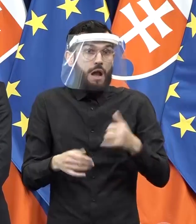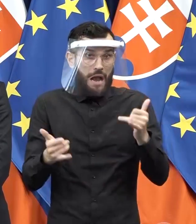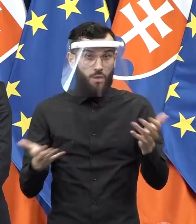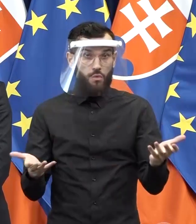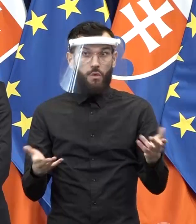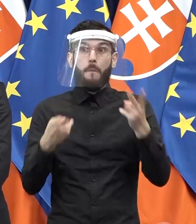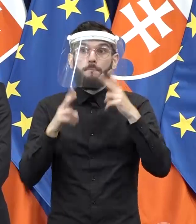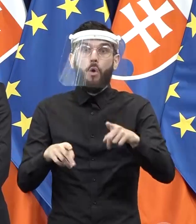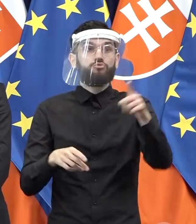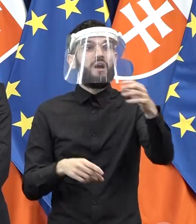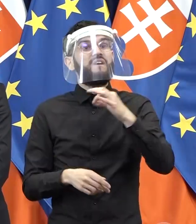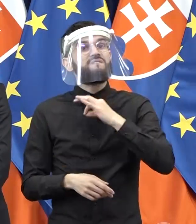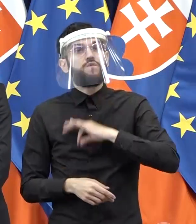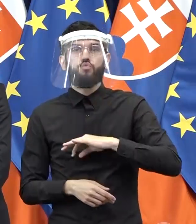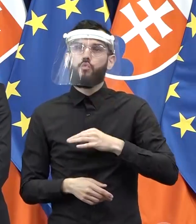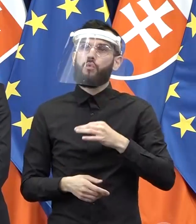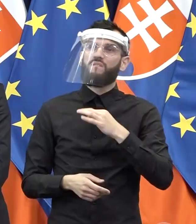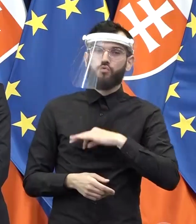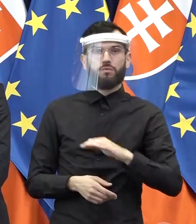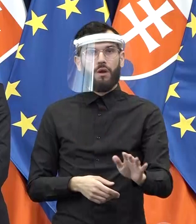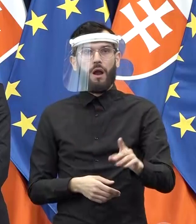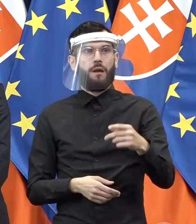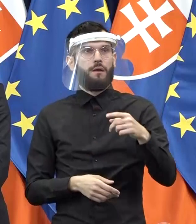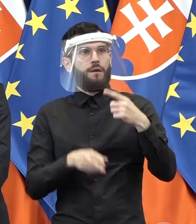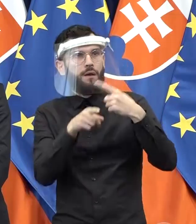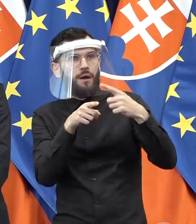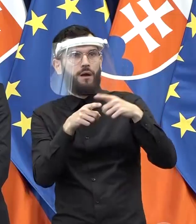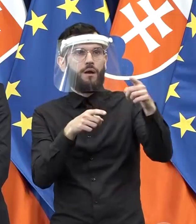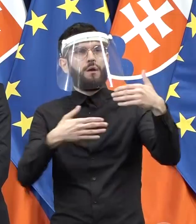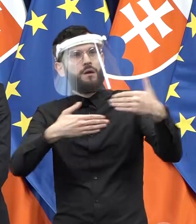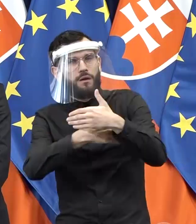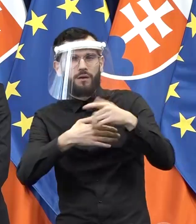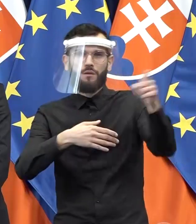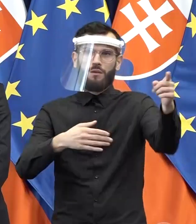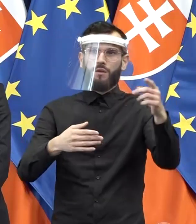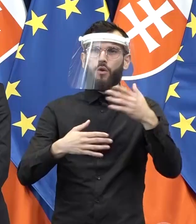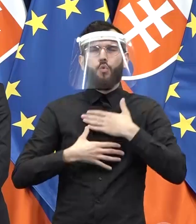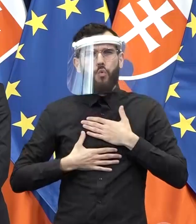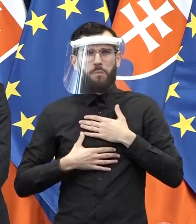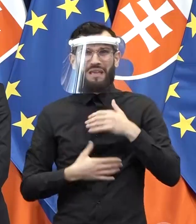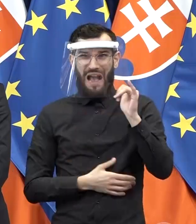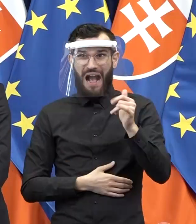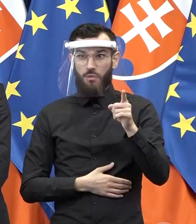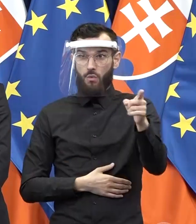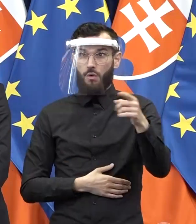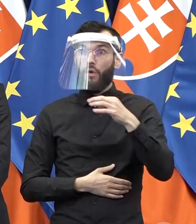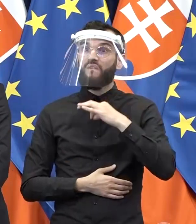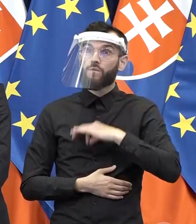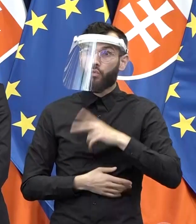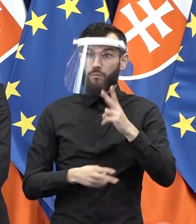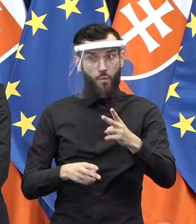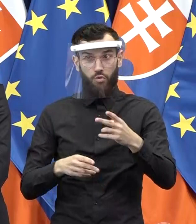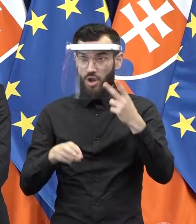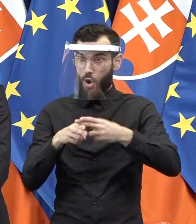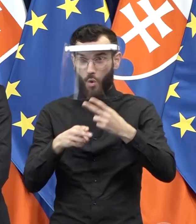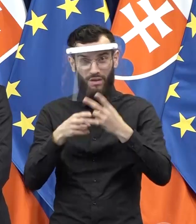sa môže vnúčik a vnúčka smiať do očí, ľúbiť nás, hádať sa nám okolo krku, ale ten vnúčik a vnúčka môžu byť